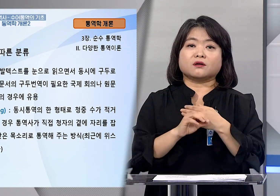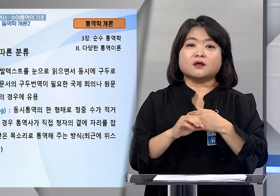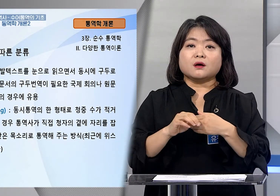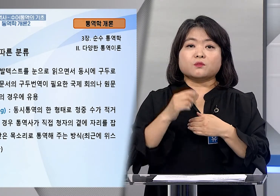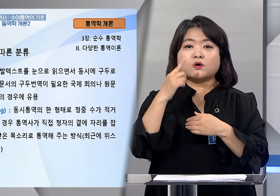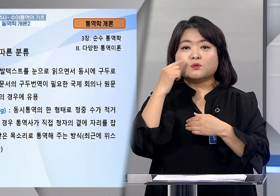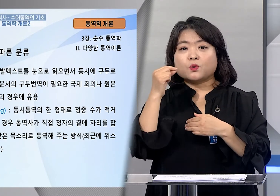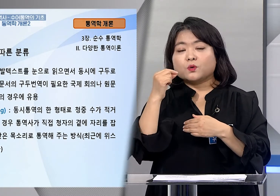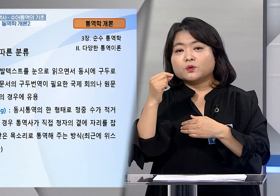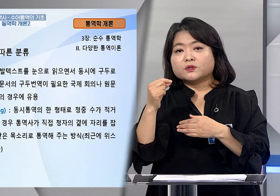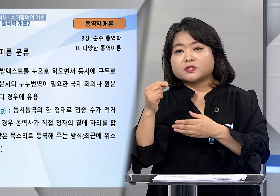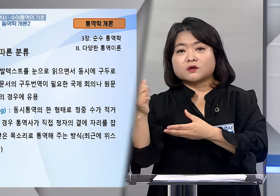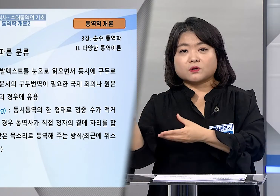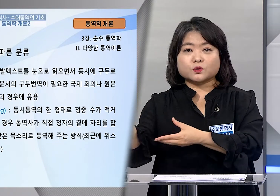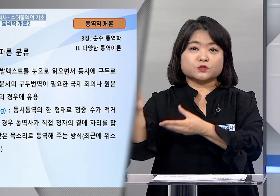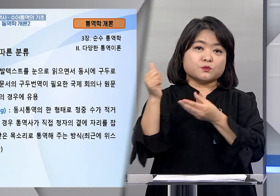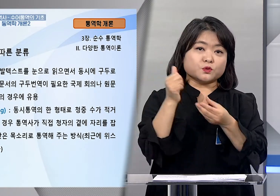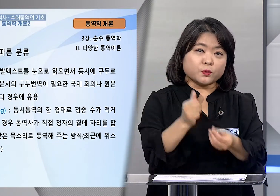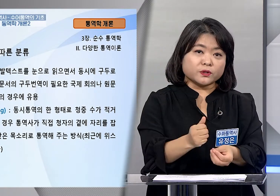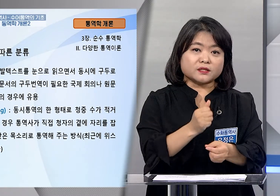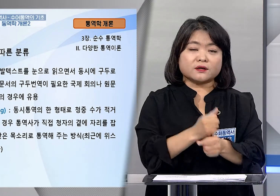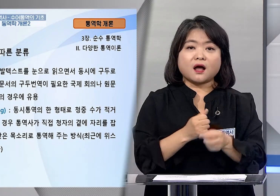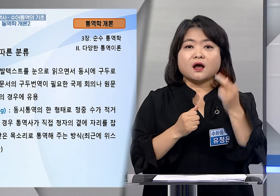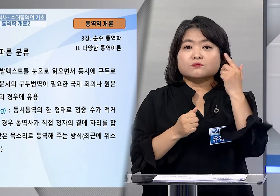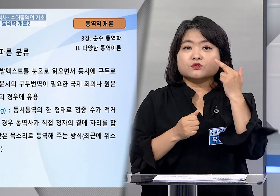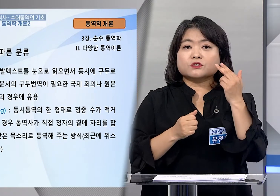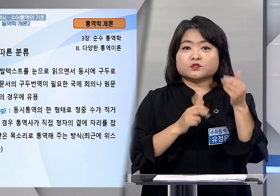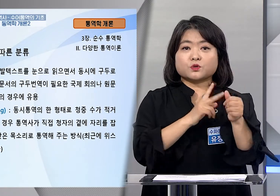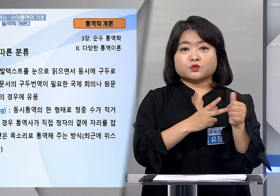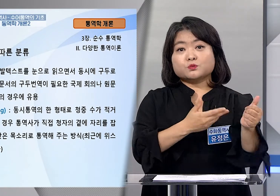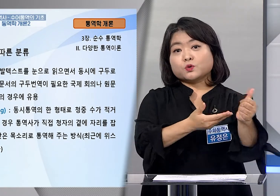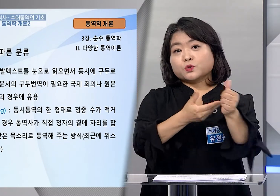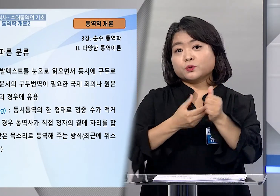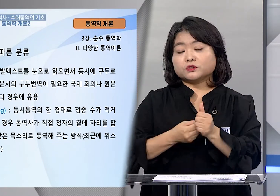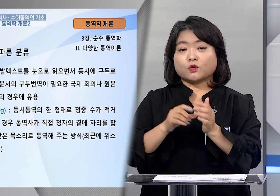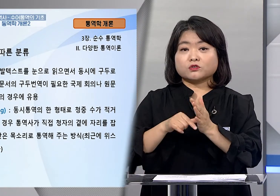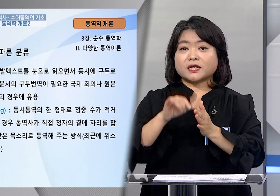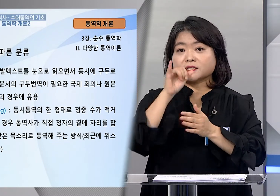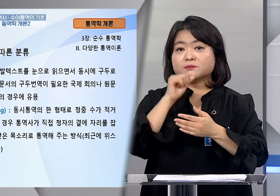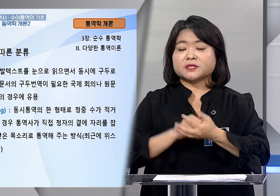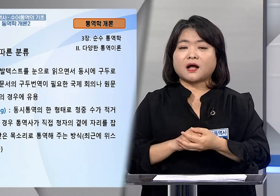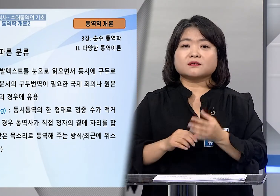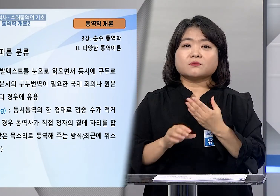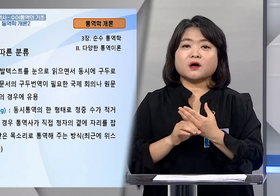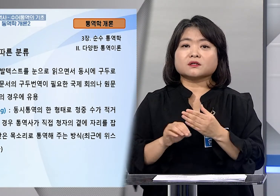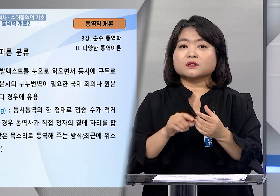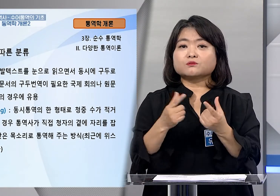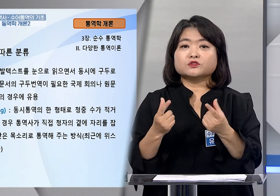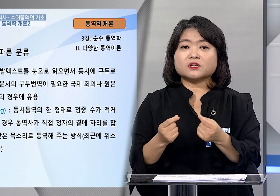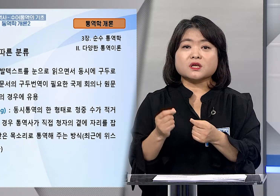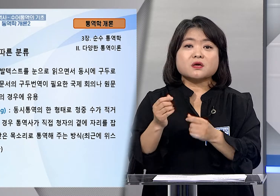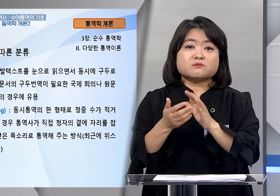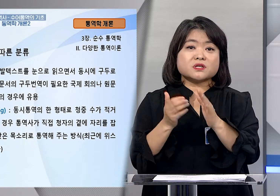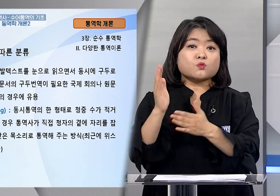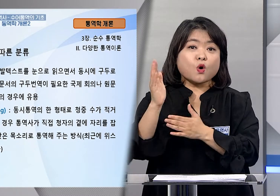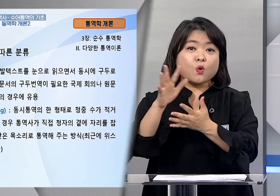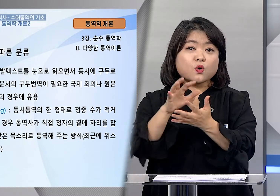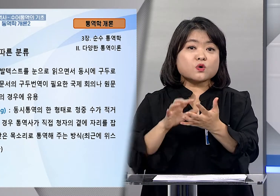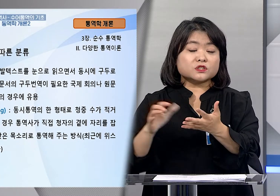일본에서 교수님을 모셔온다든가 미국에서 교수님을 모셔오는 경우가 있습니다. 그러면 그런 분들이 미리 원고를